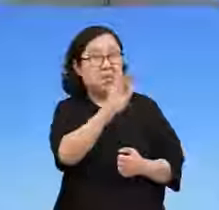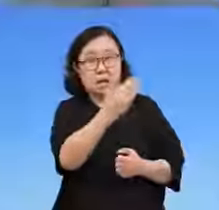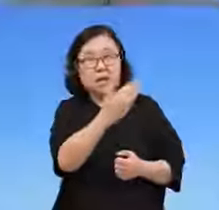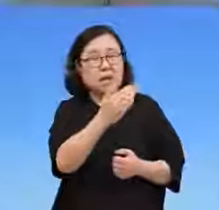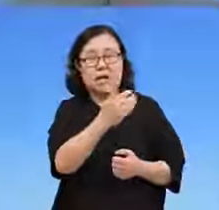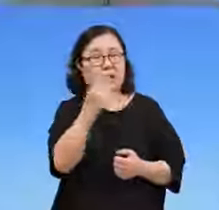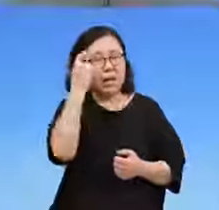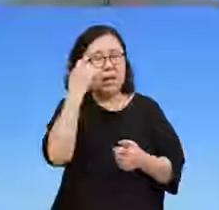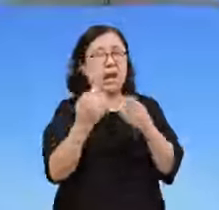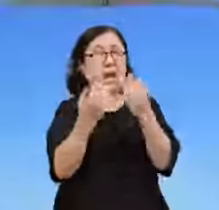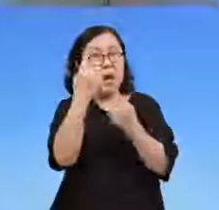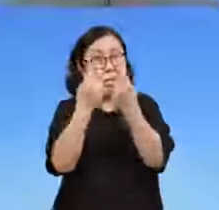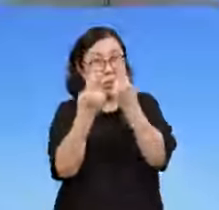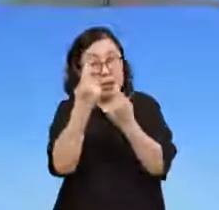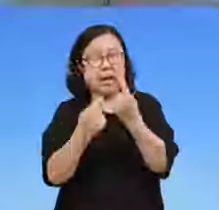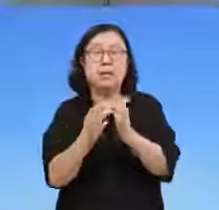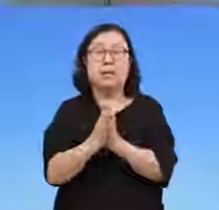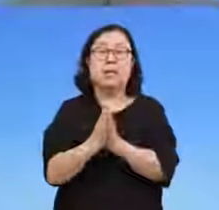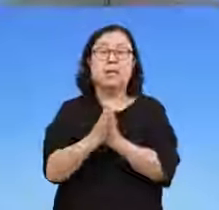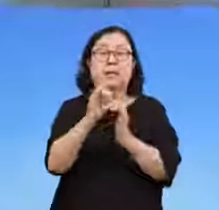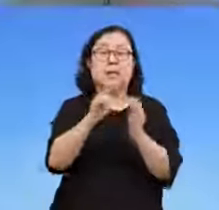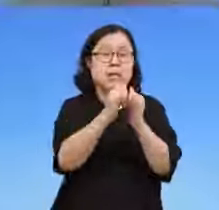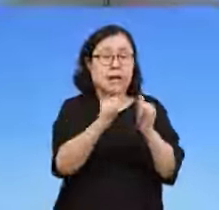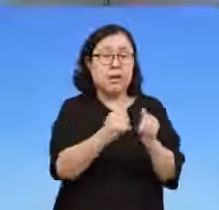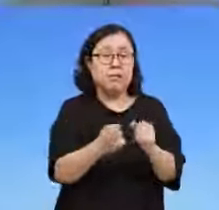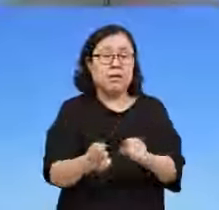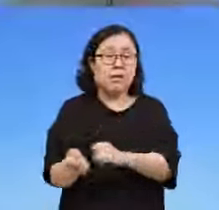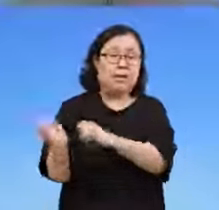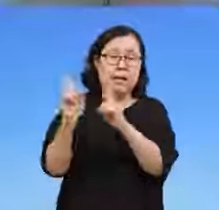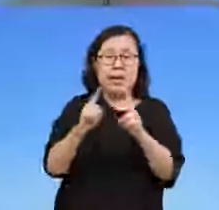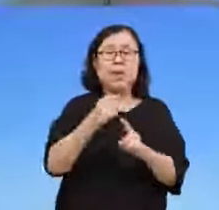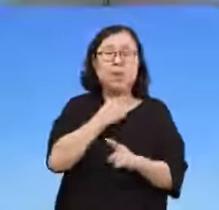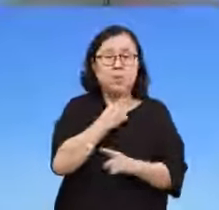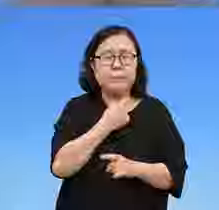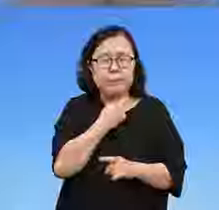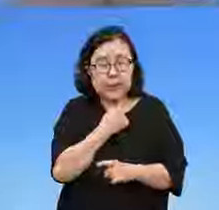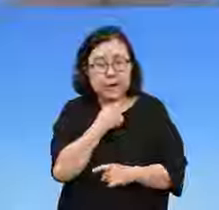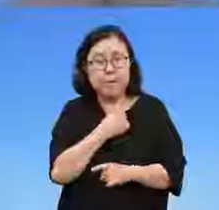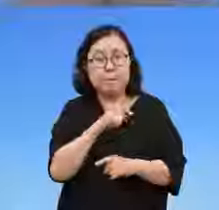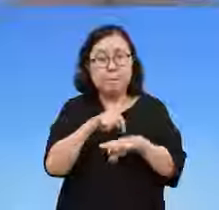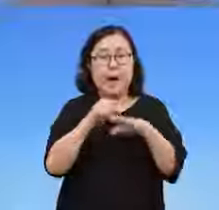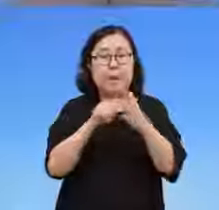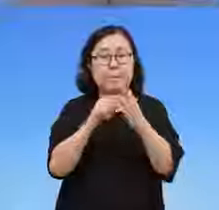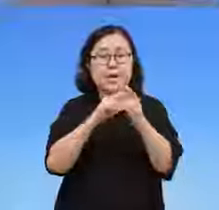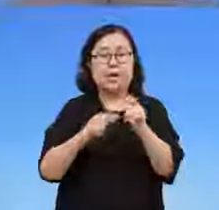건 어쨌든 이를 살려야 되겠다, 지붕을 뜯어 오해를 받더라도